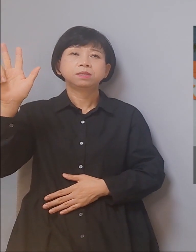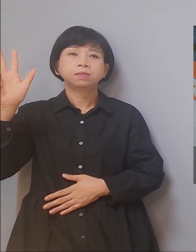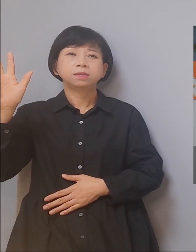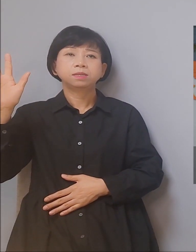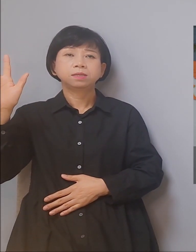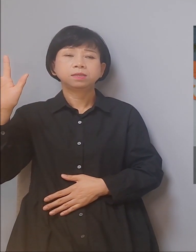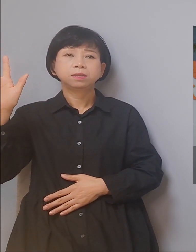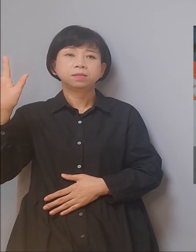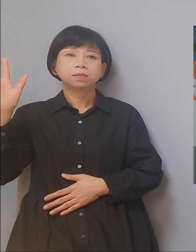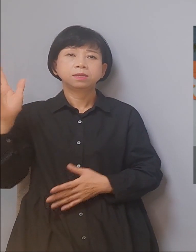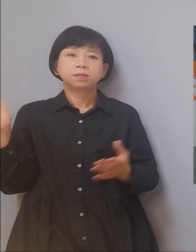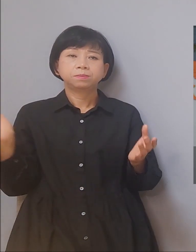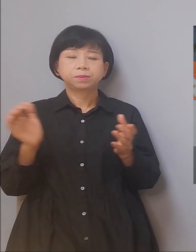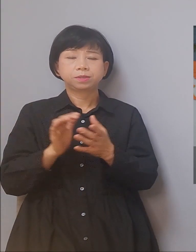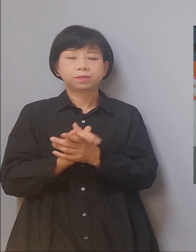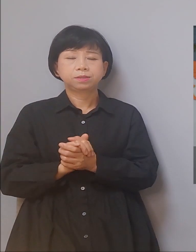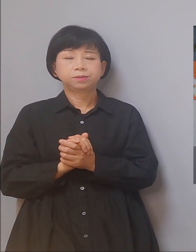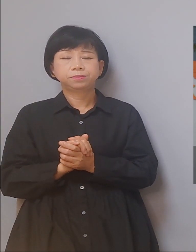섬기리.